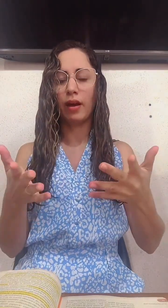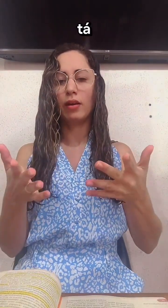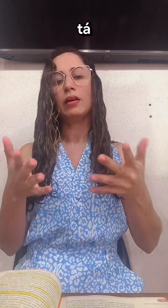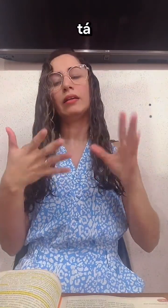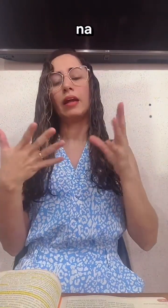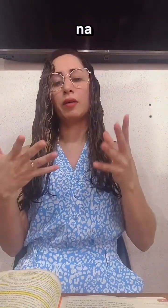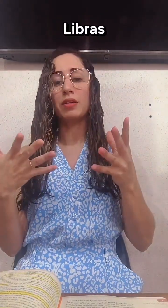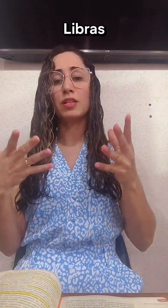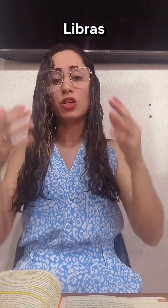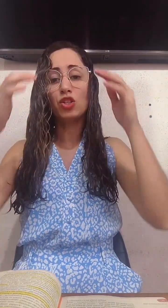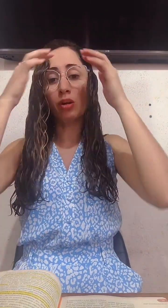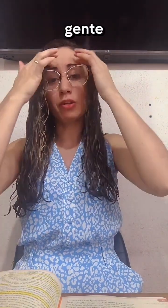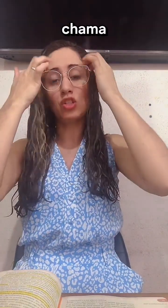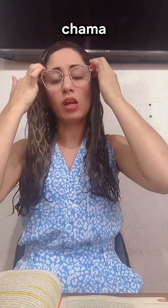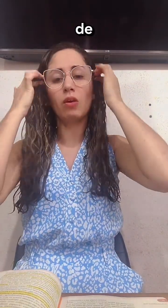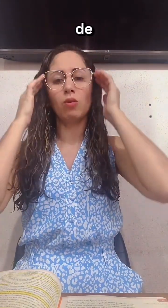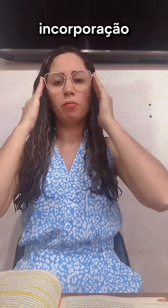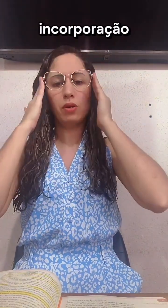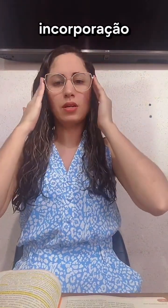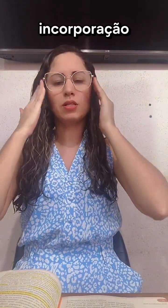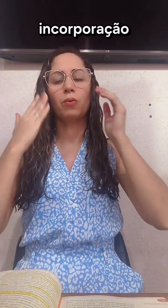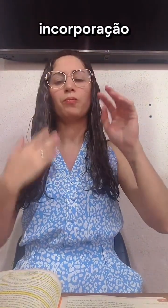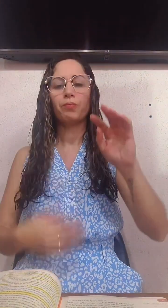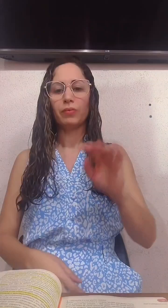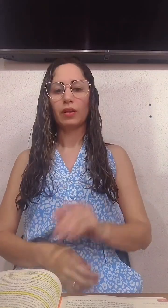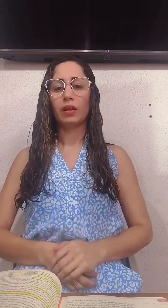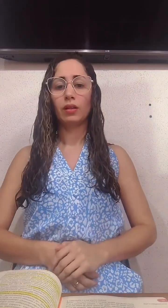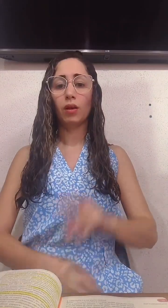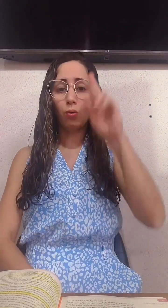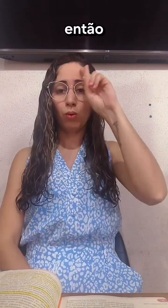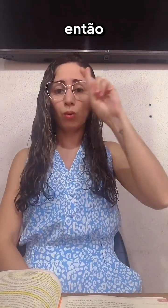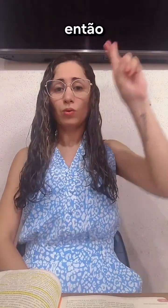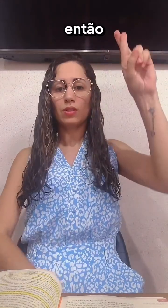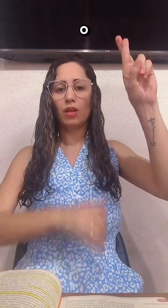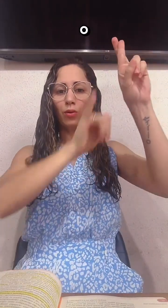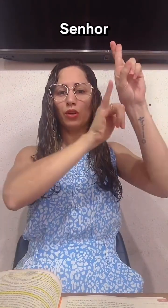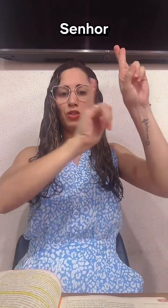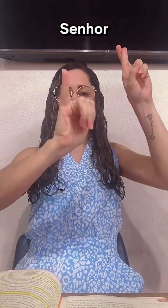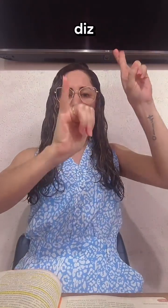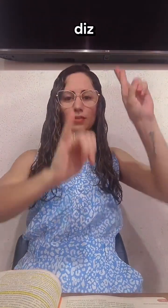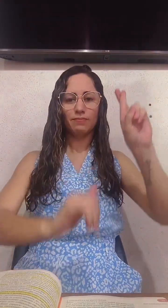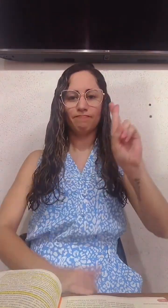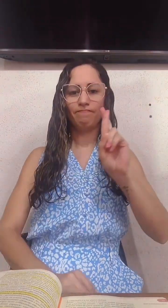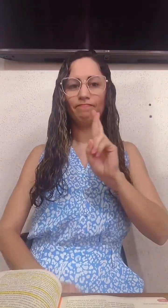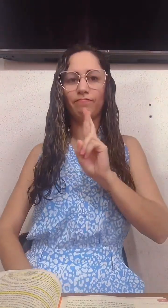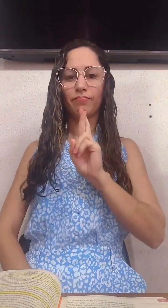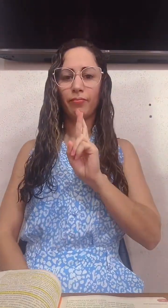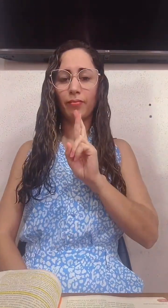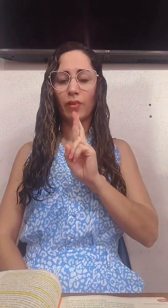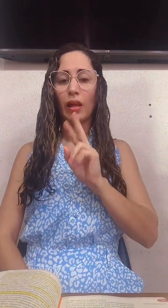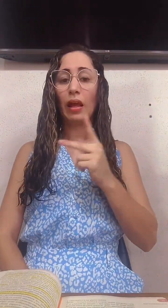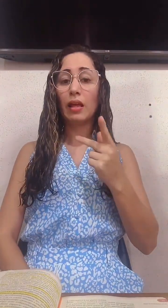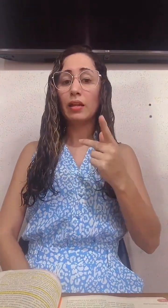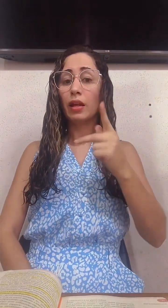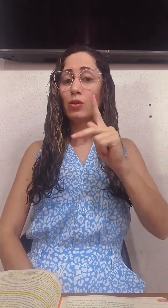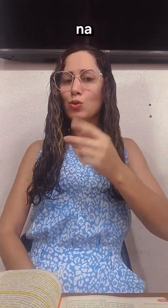tá? Na Libras a gente chama de incorporação. Então, o Senhor diz: na